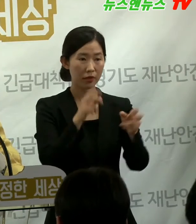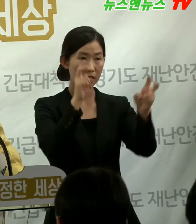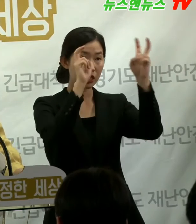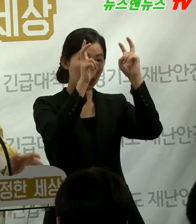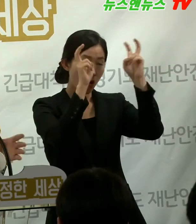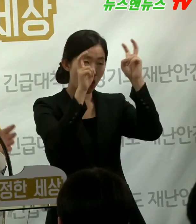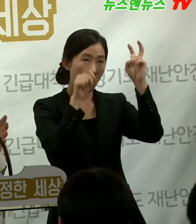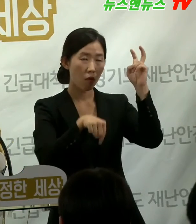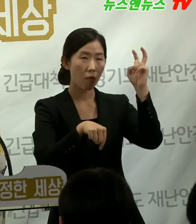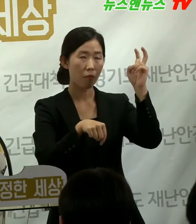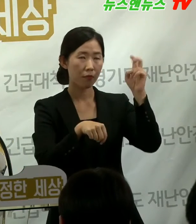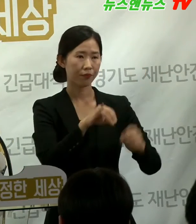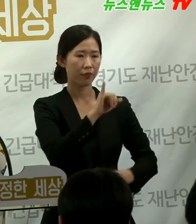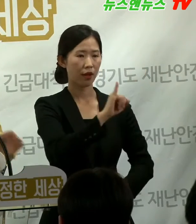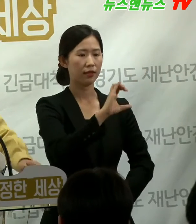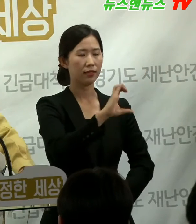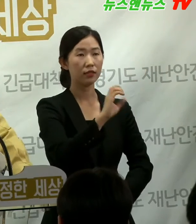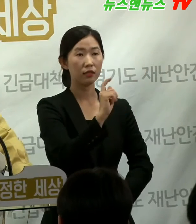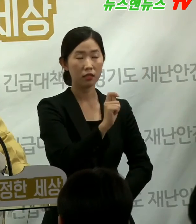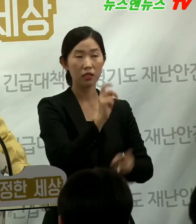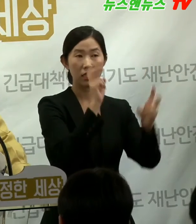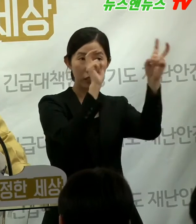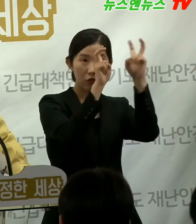부를 이윤을 얻는데